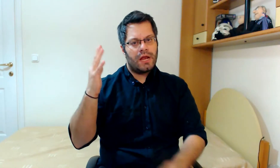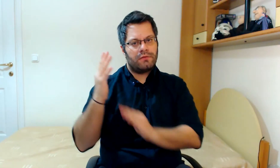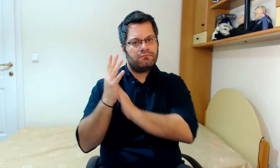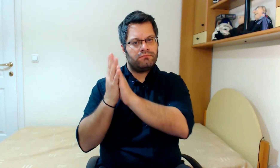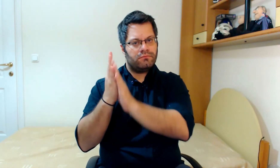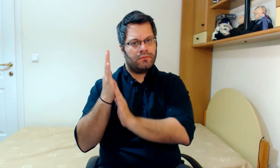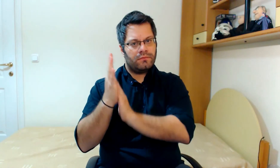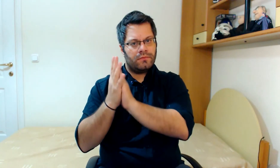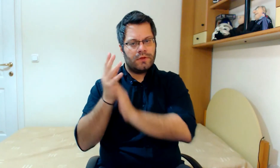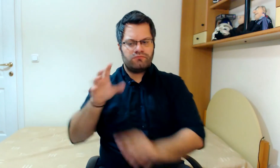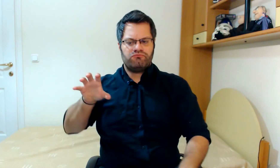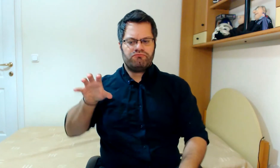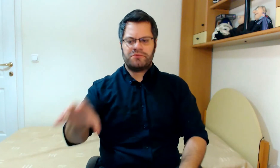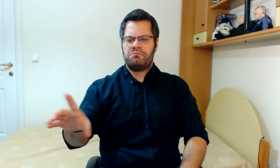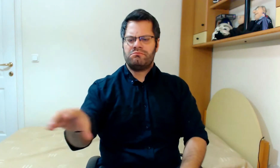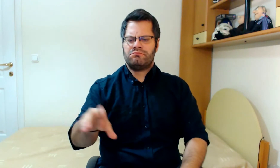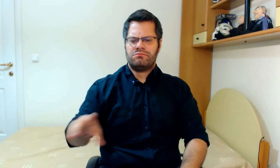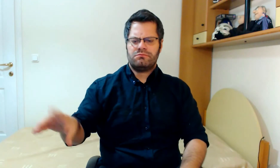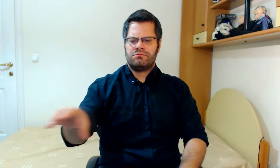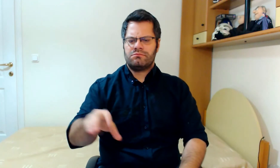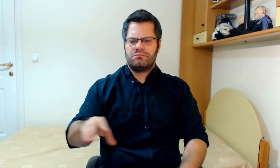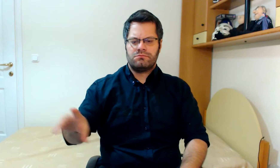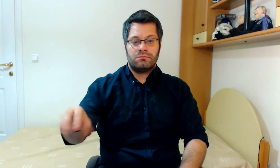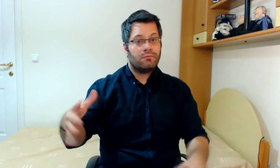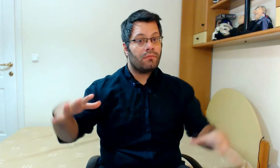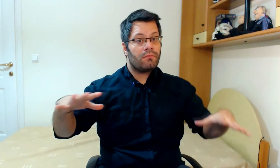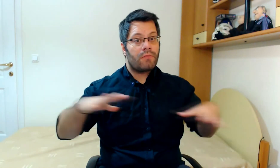Είναι αρκετά άνετο στο χέρι.